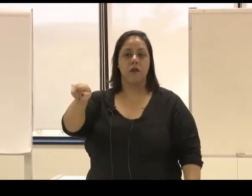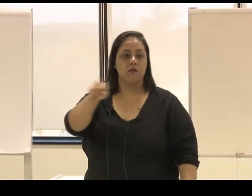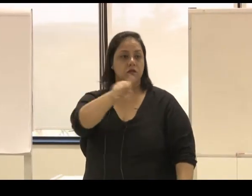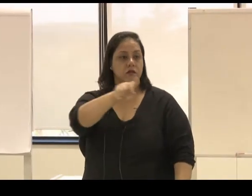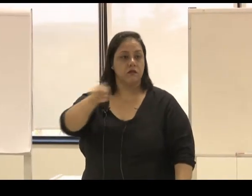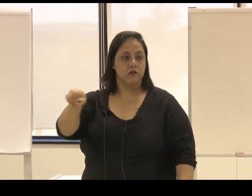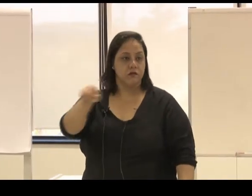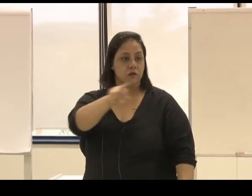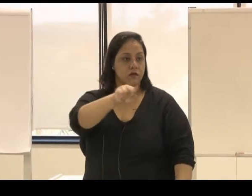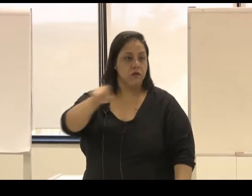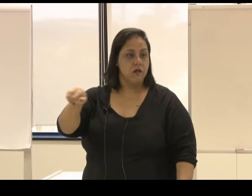irmãos.